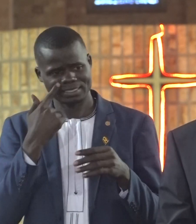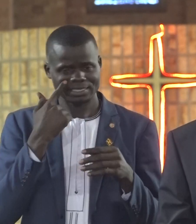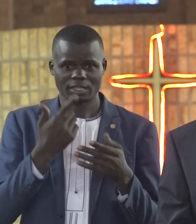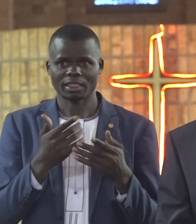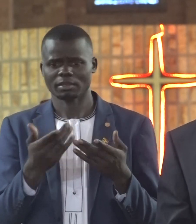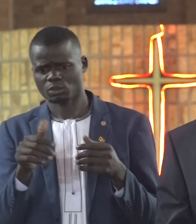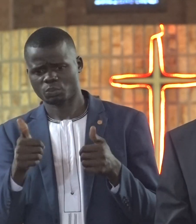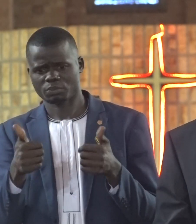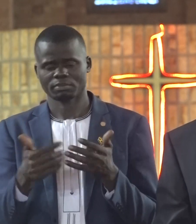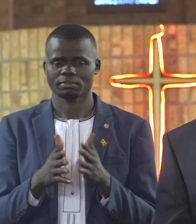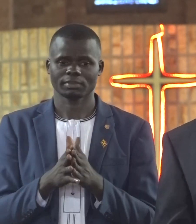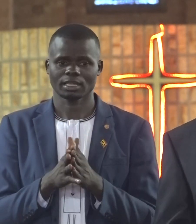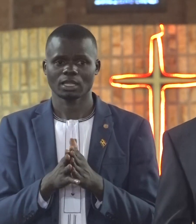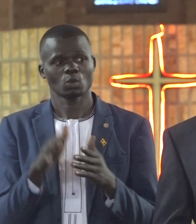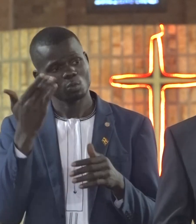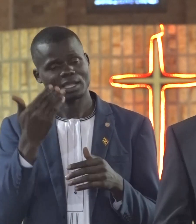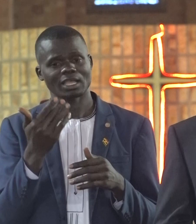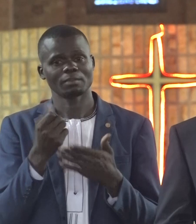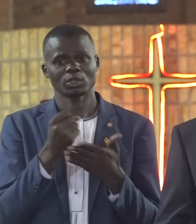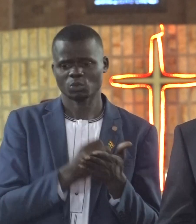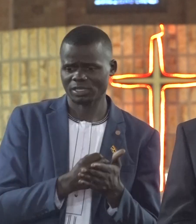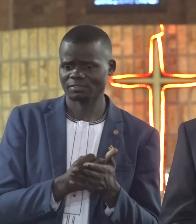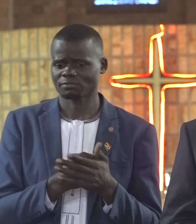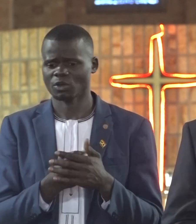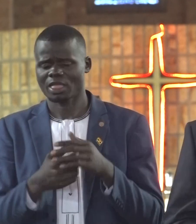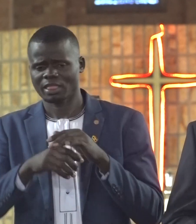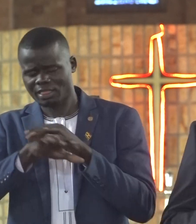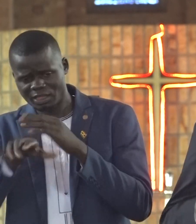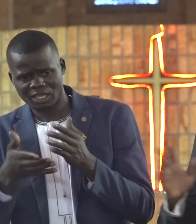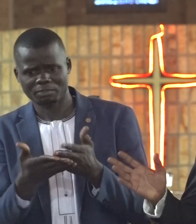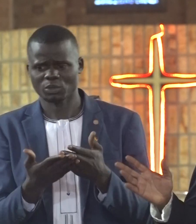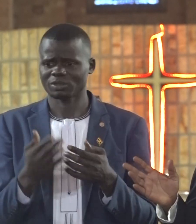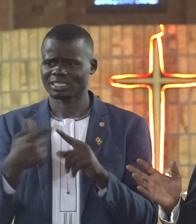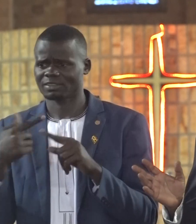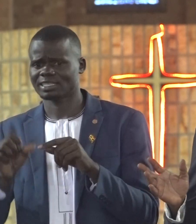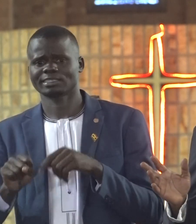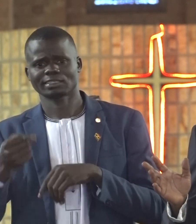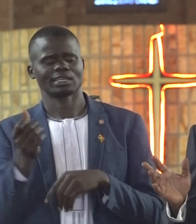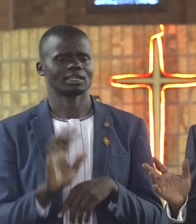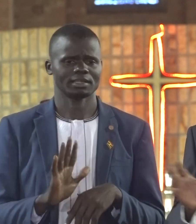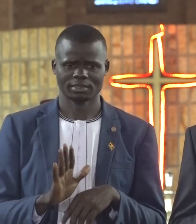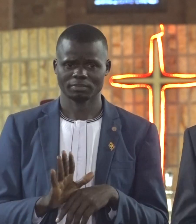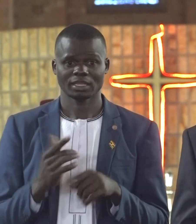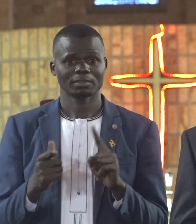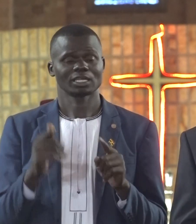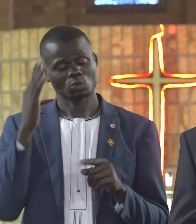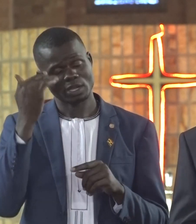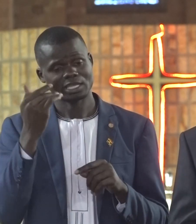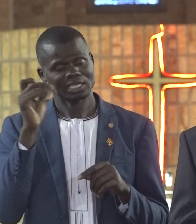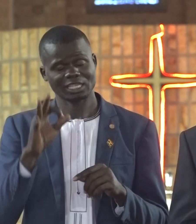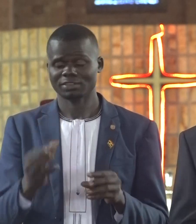ekitiibwa, si lwakuba wanjovu, si lwakuba wankerebwe, naye lwakuba